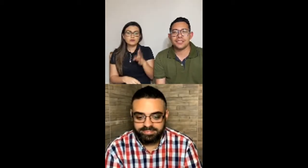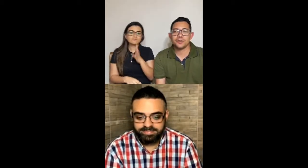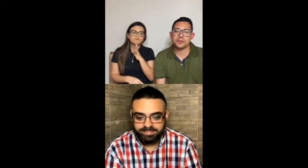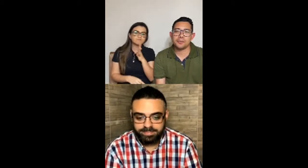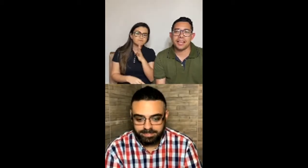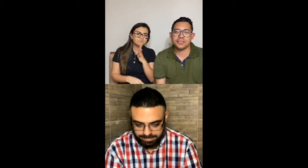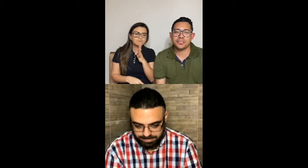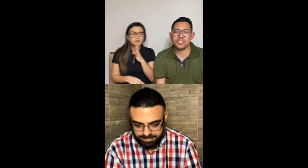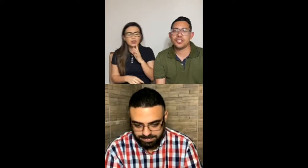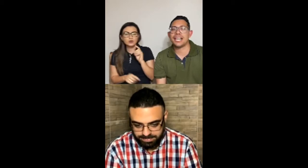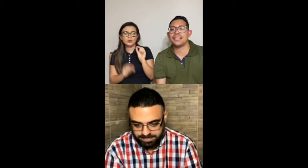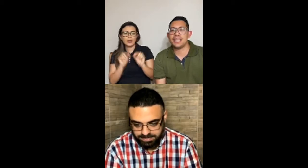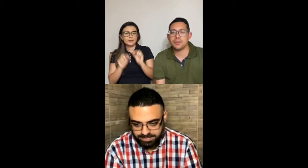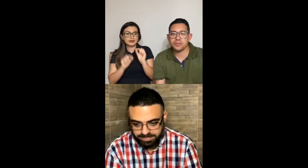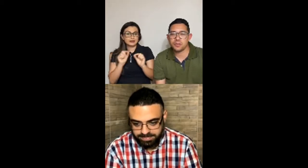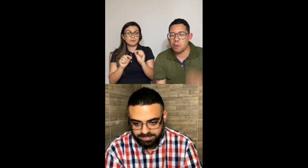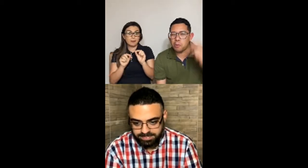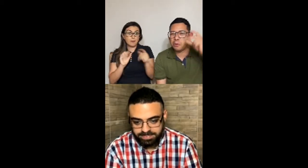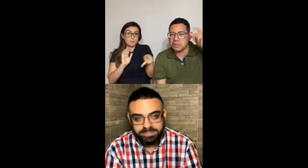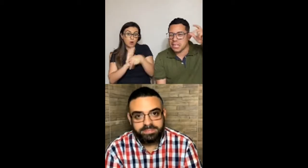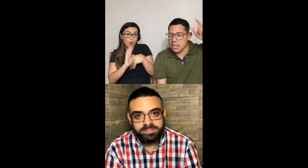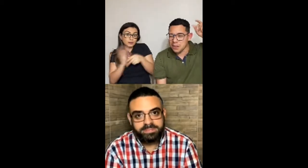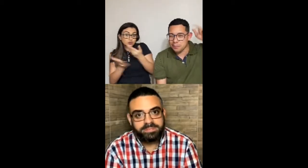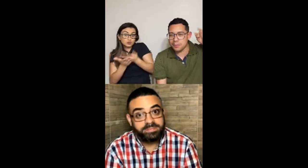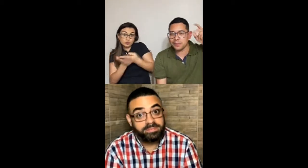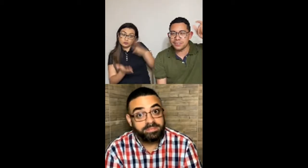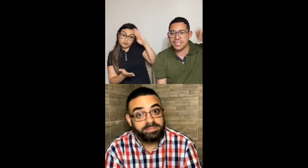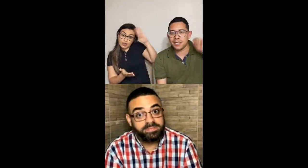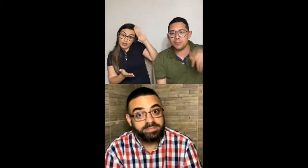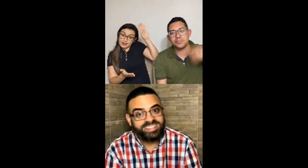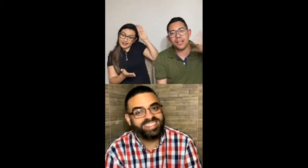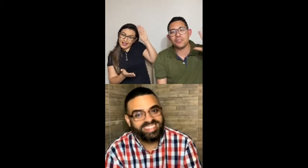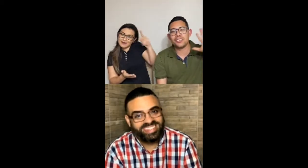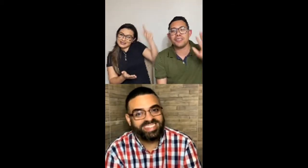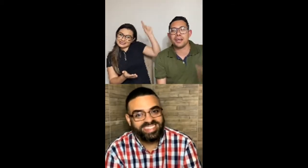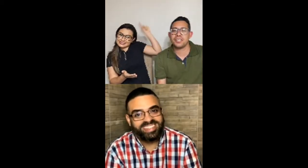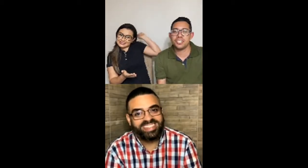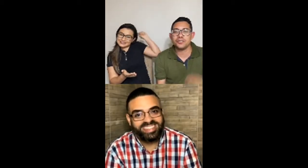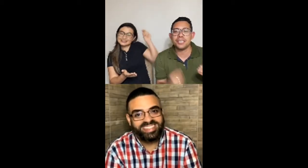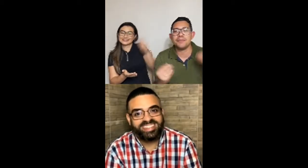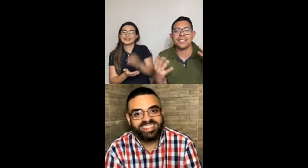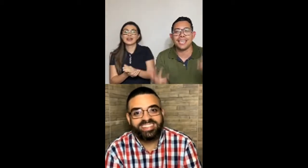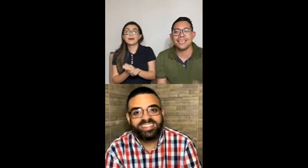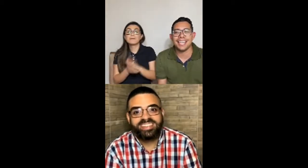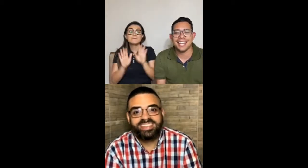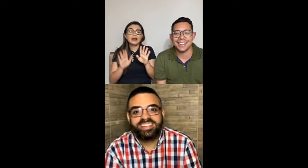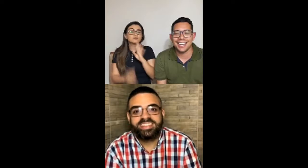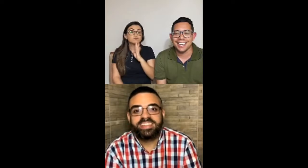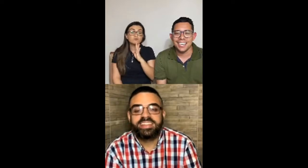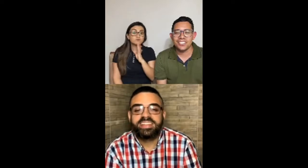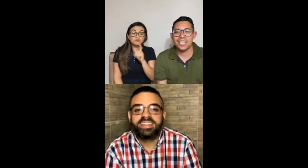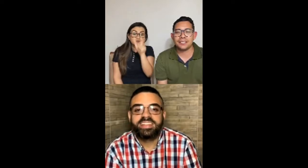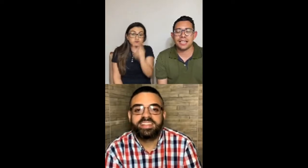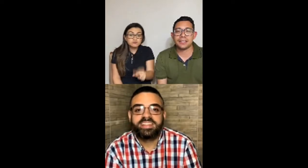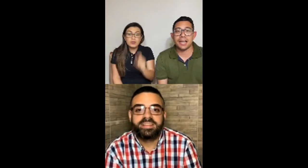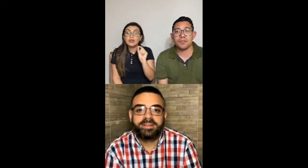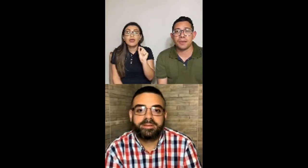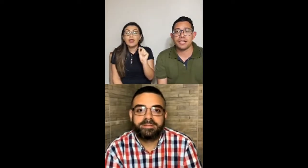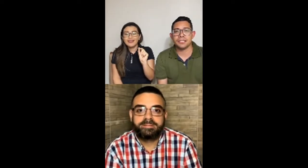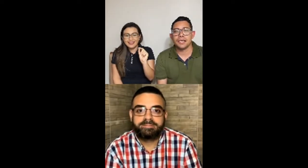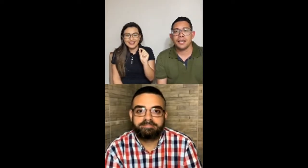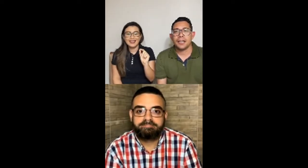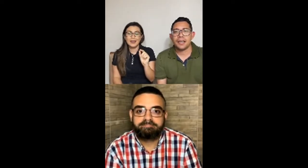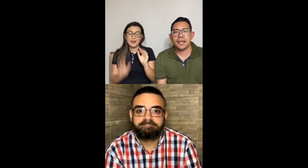né, mais no sentido acadêmico, que há algum tempo, muito tempo, Saulo Xavier, mas a gente não sabia quem que era, né, de quem se tratava,